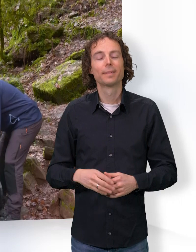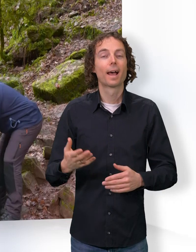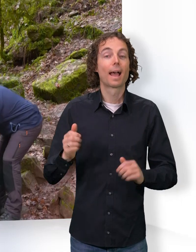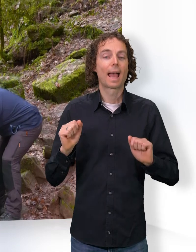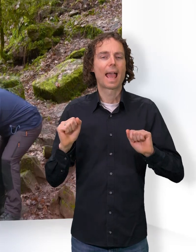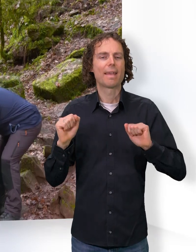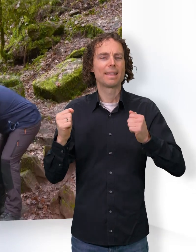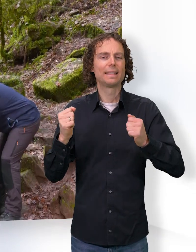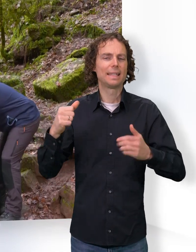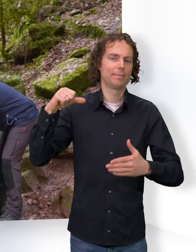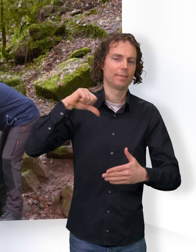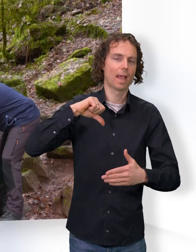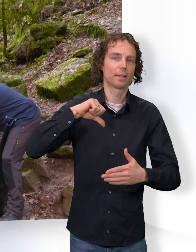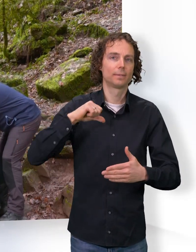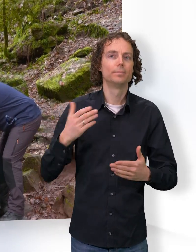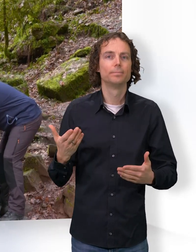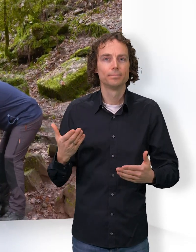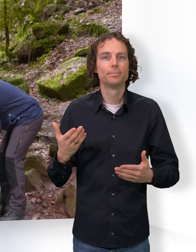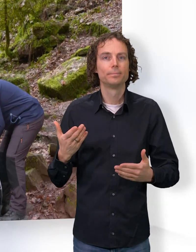Energie zu tanken?